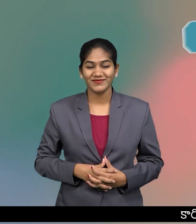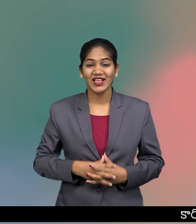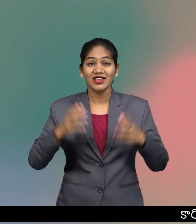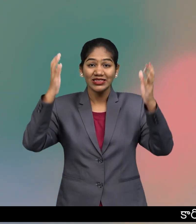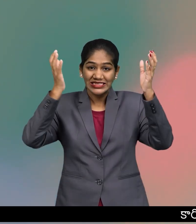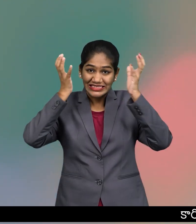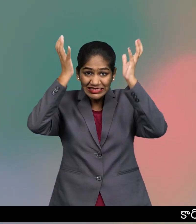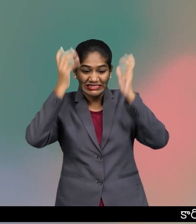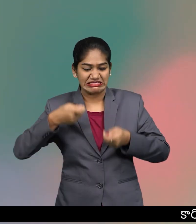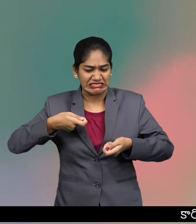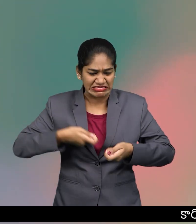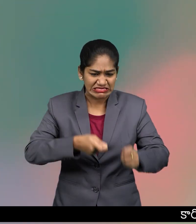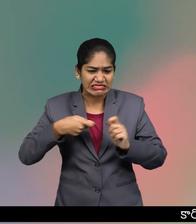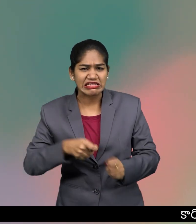కార్మిక సంస్థలు